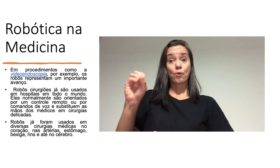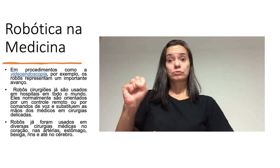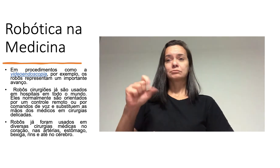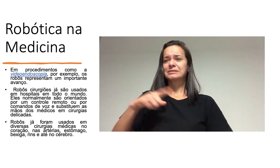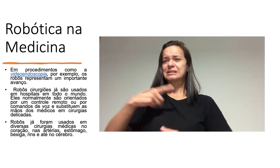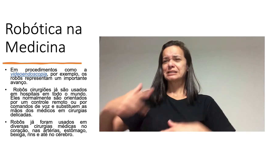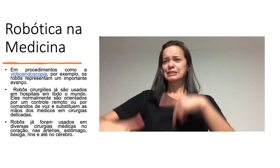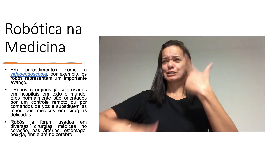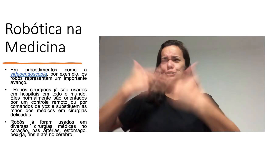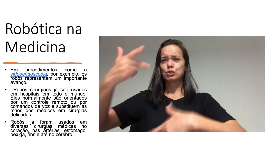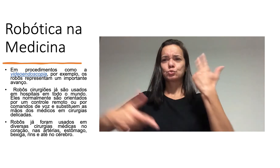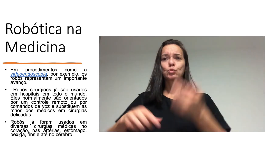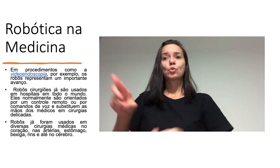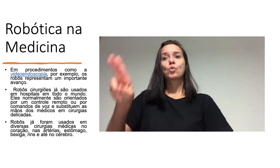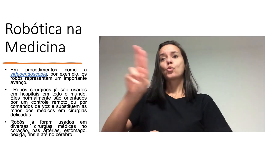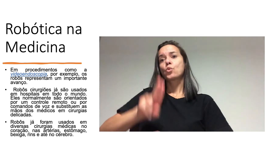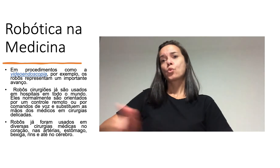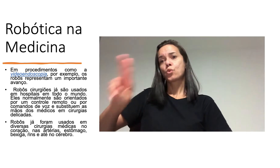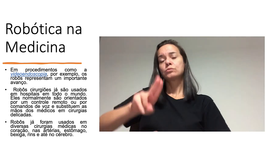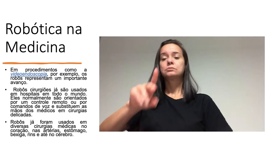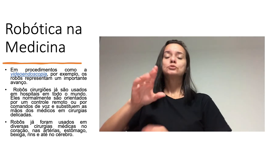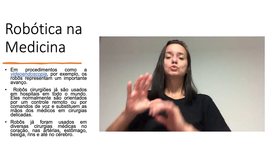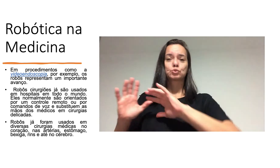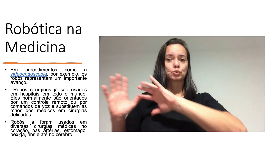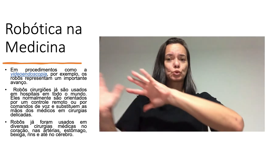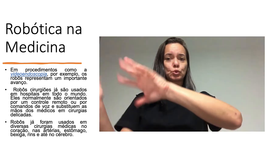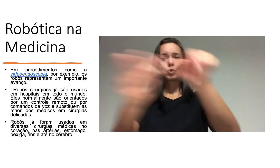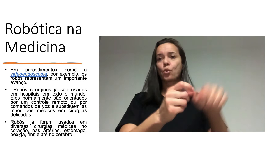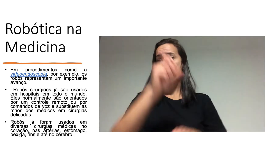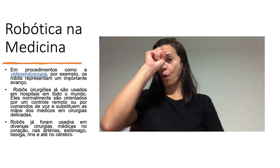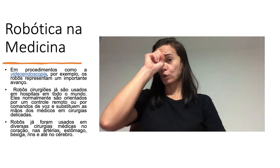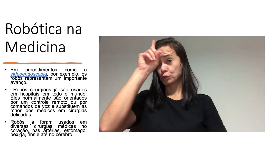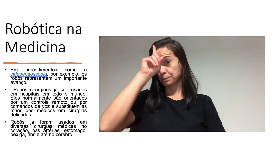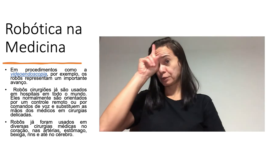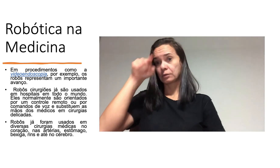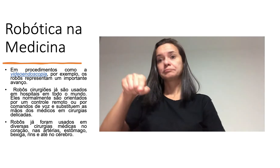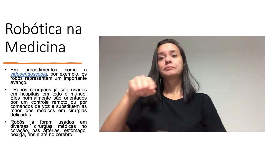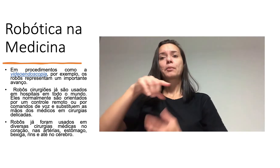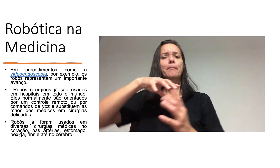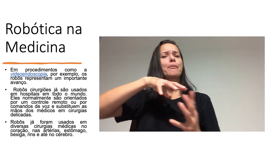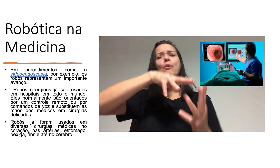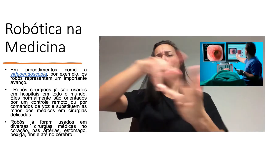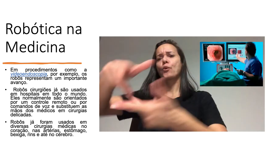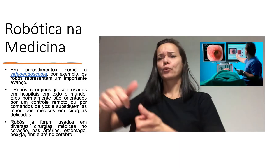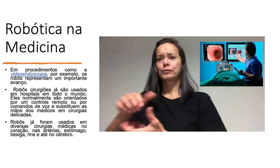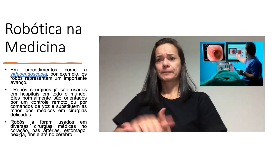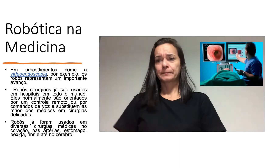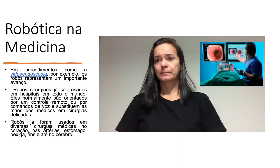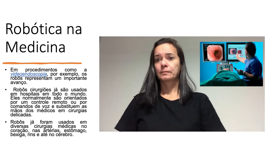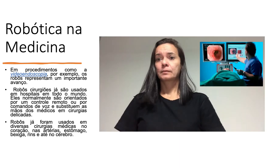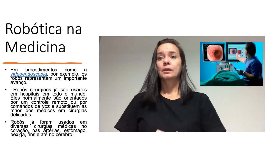videoendoscopia. Robôs cirurgiões são utilizados em todo o mundo.